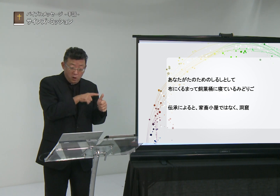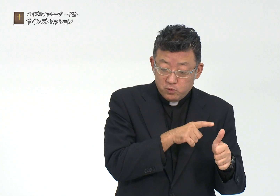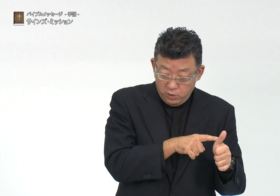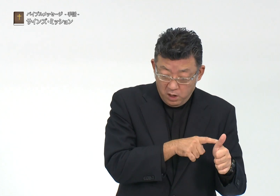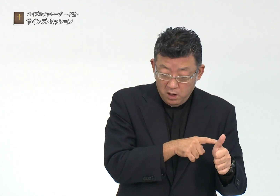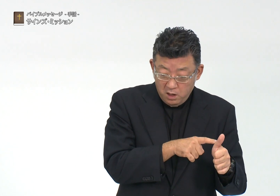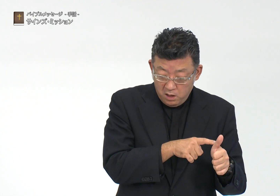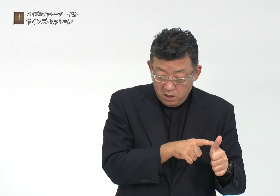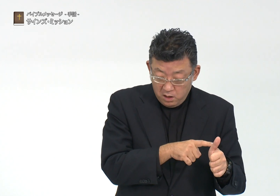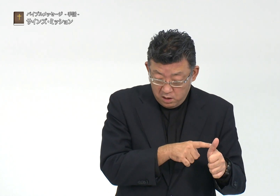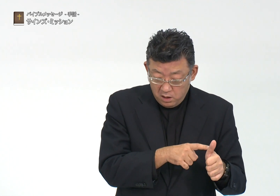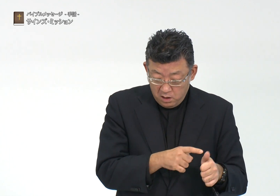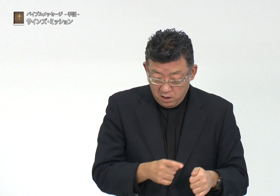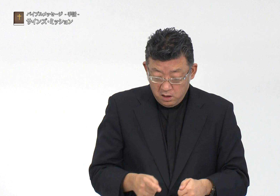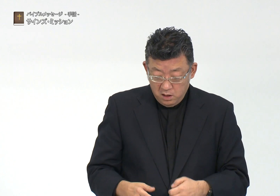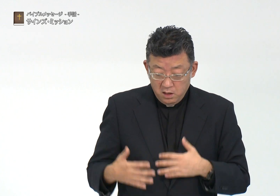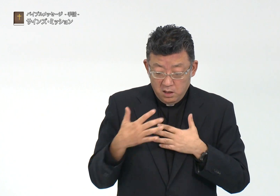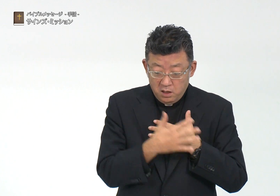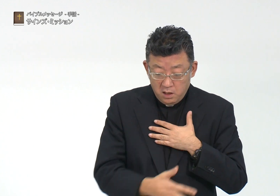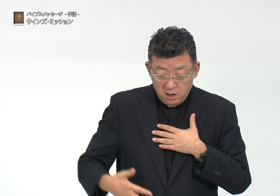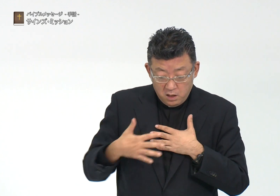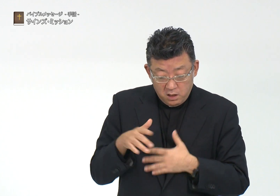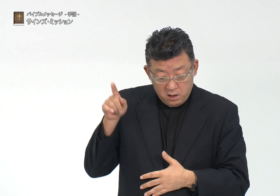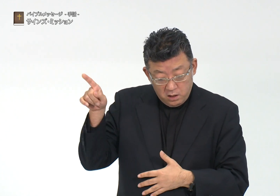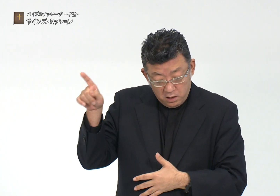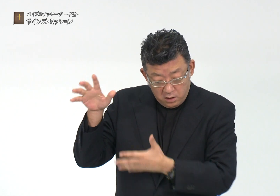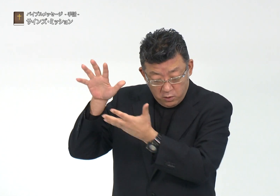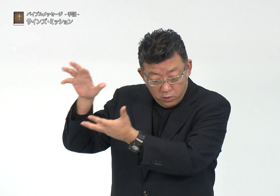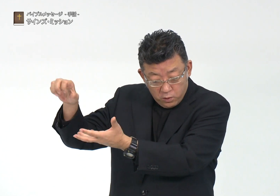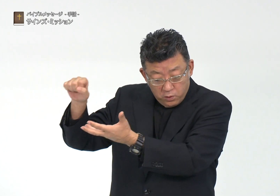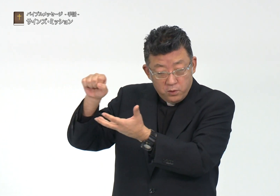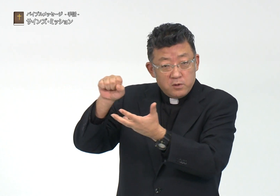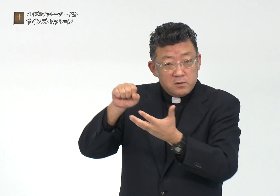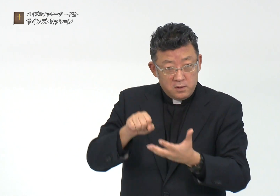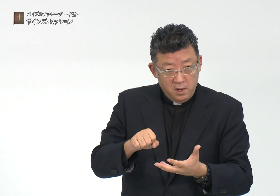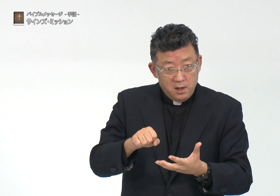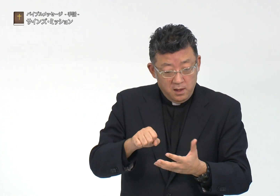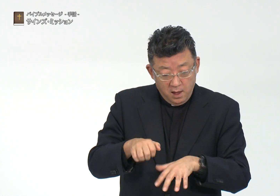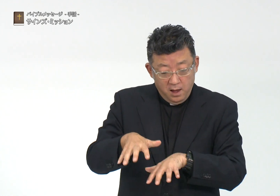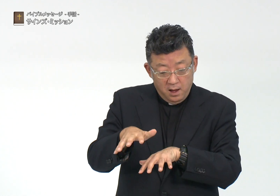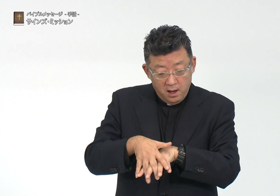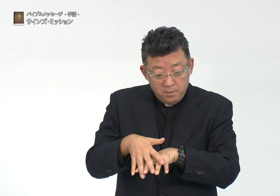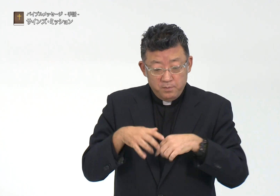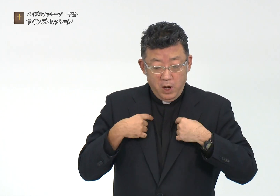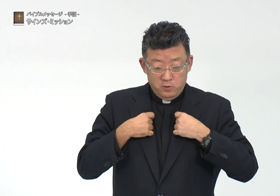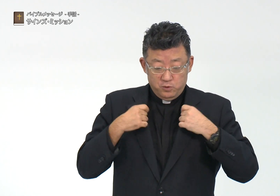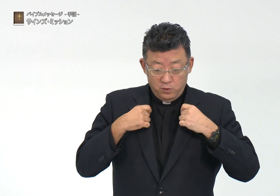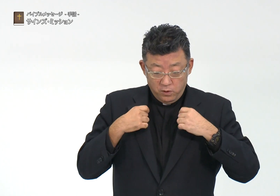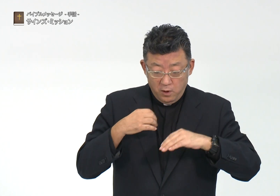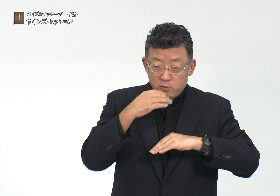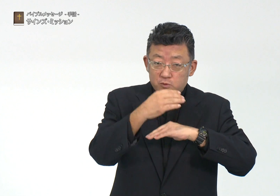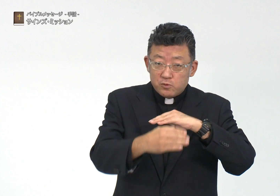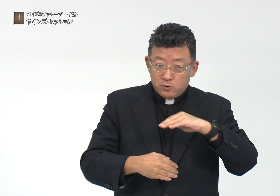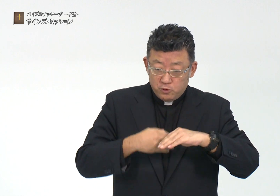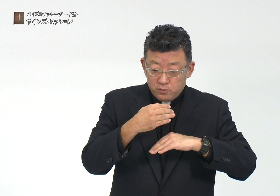彼つまり議員のヨセフは体を下ろして雨布で